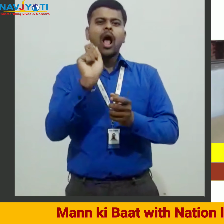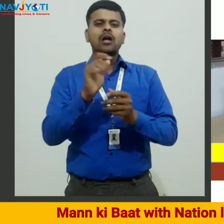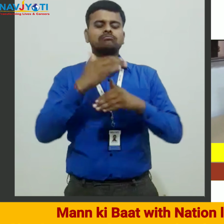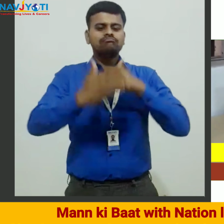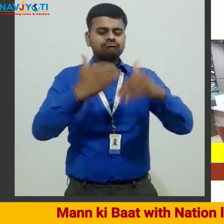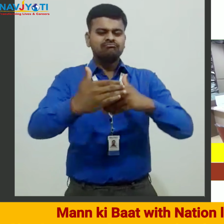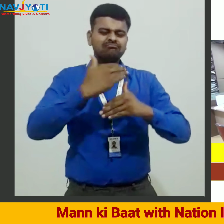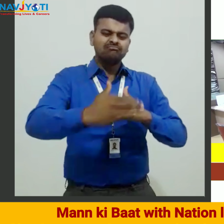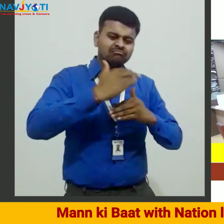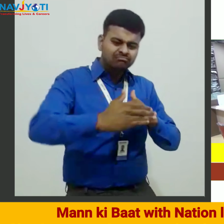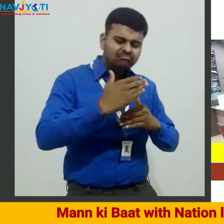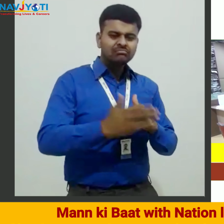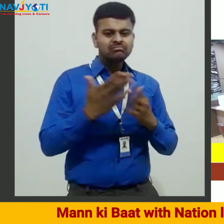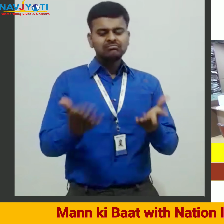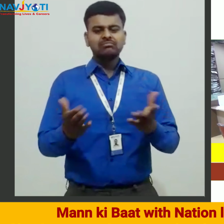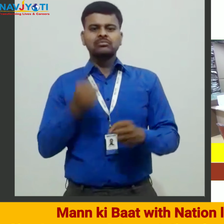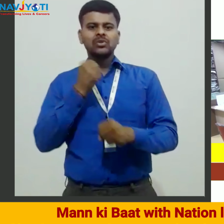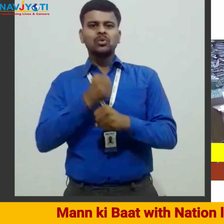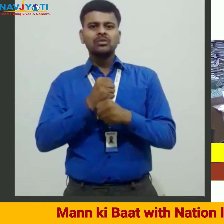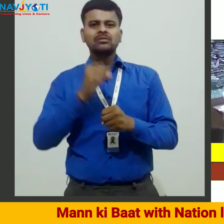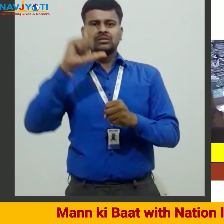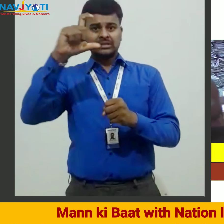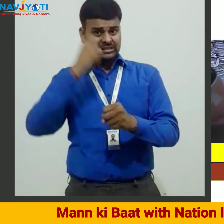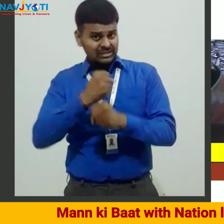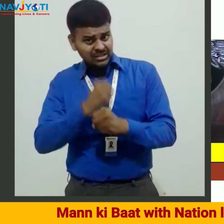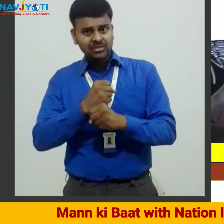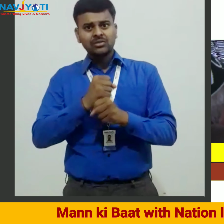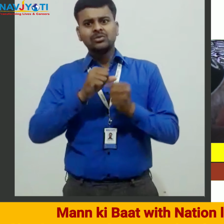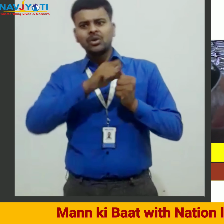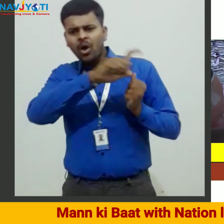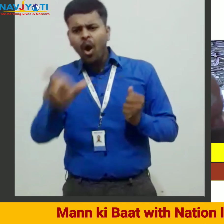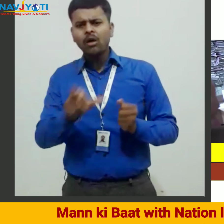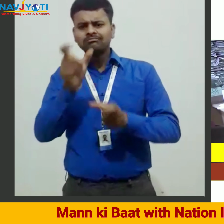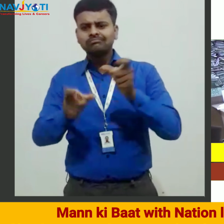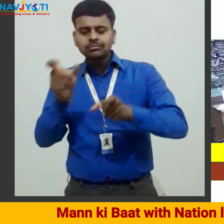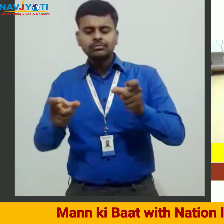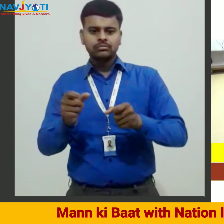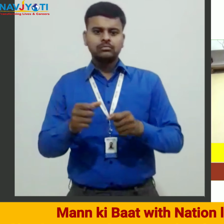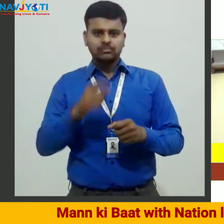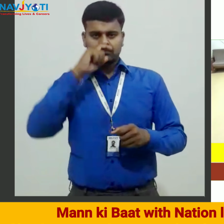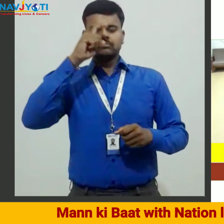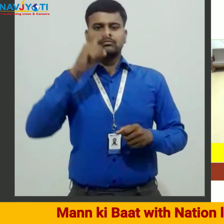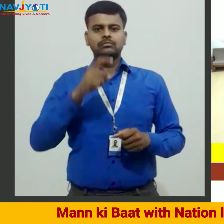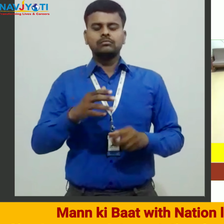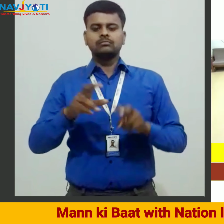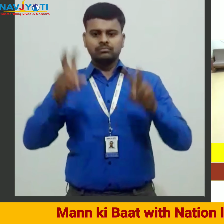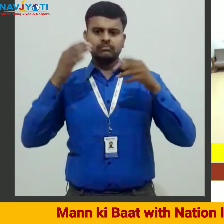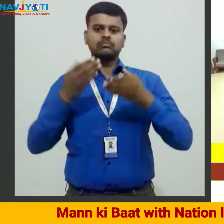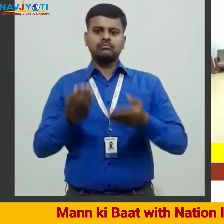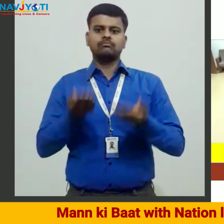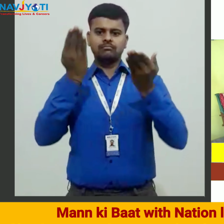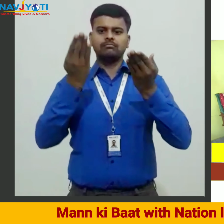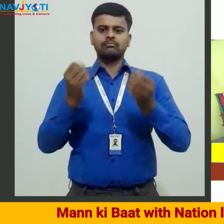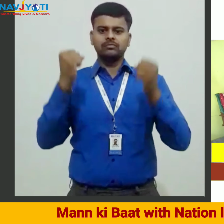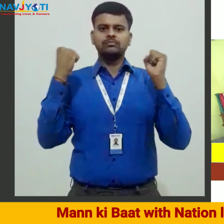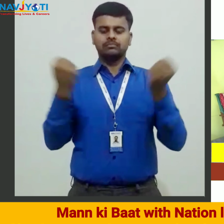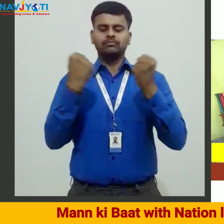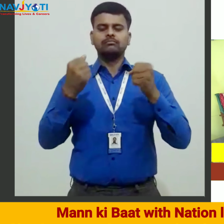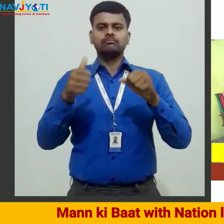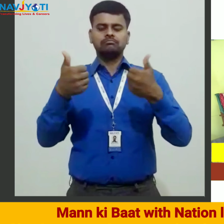अलग विभागों के लोग, बैंकिंग सेक्टर के लोग एक टीम की तरह दिन रात काम कर रहे हैं